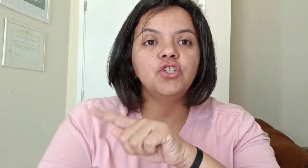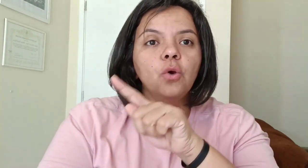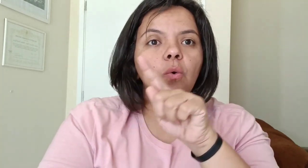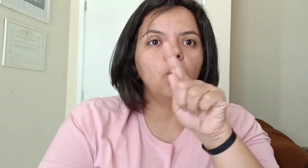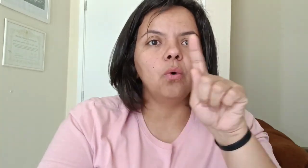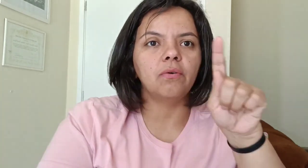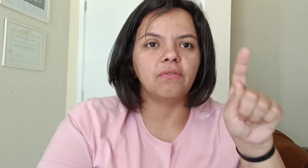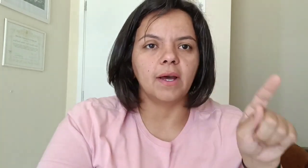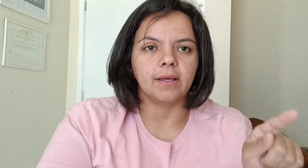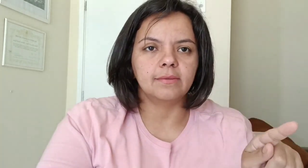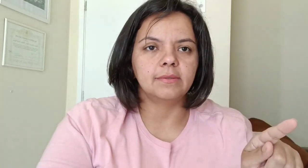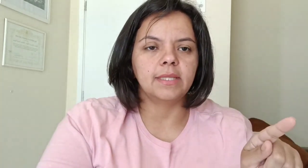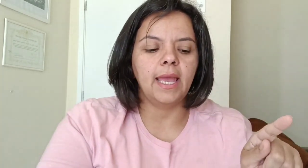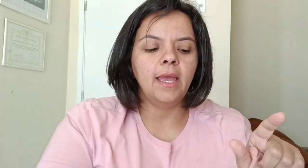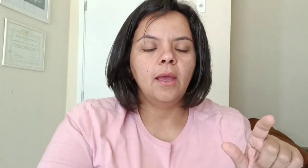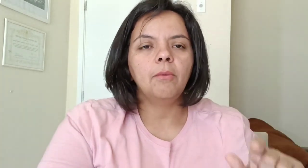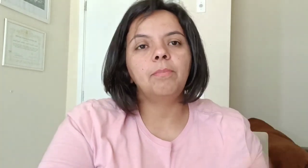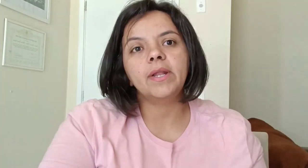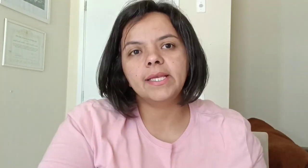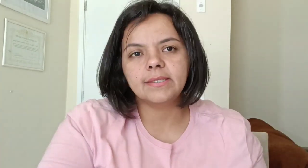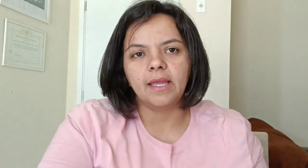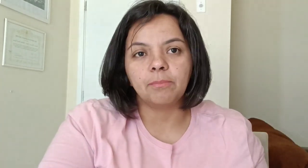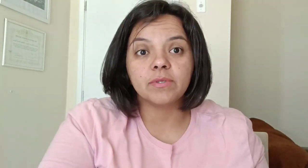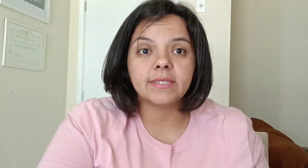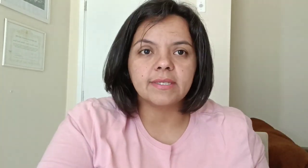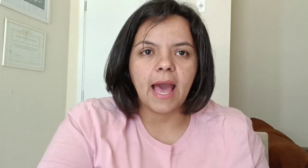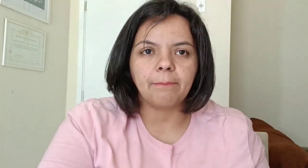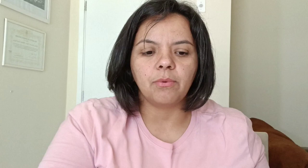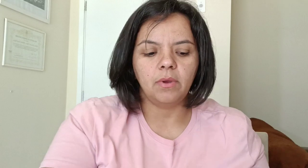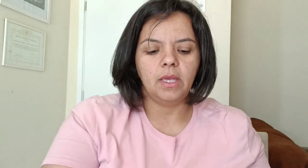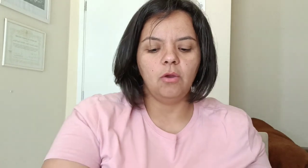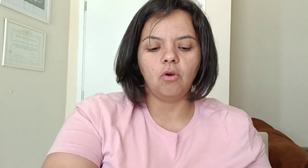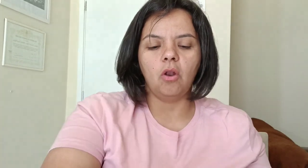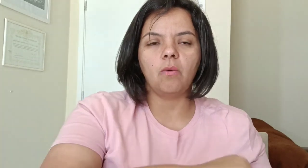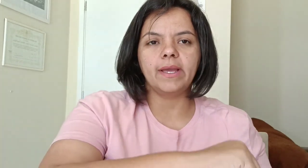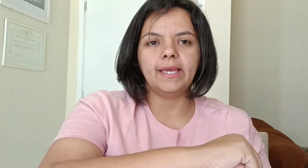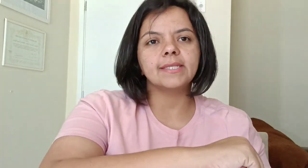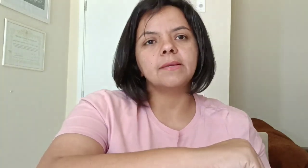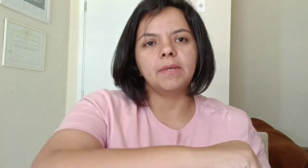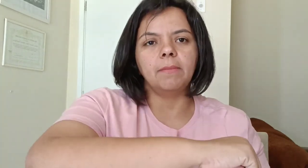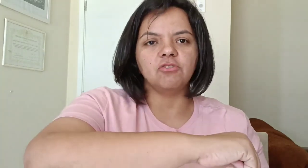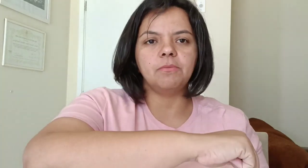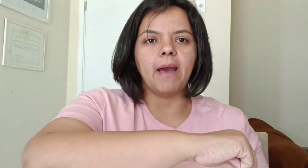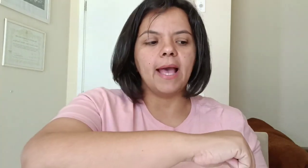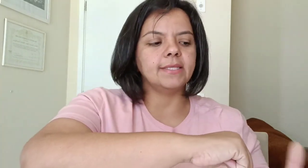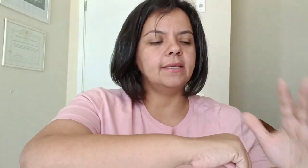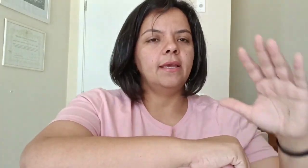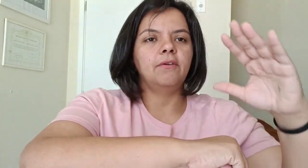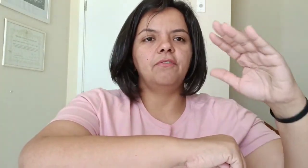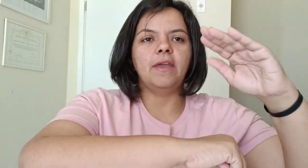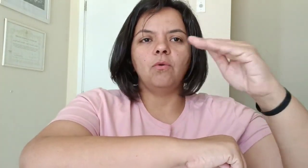de curva, né? Por exemplo, sapo. Eu coloco aqui essa minha mão de base, venho com